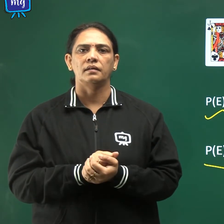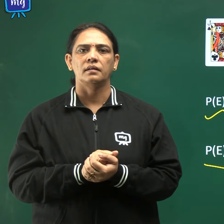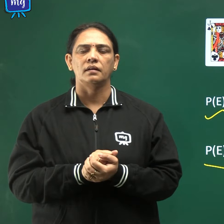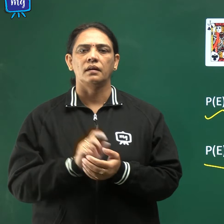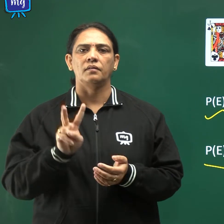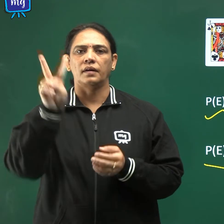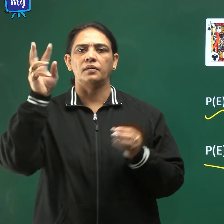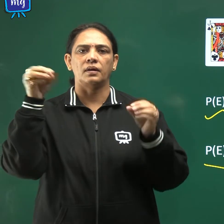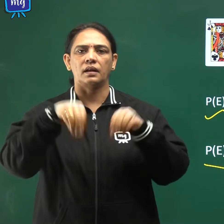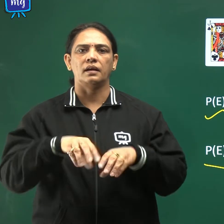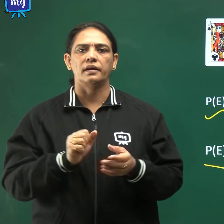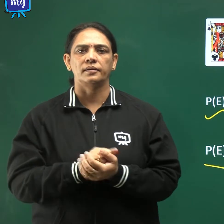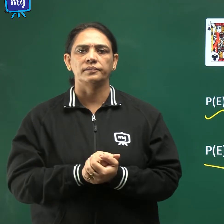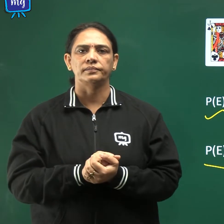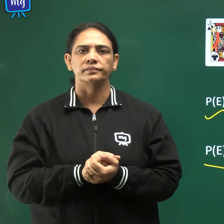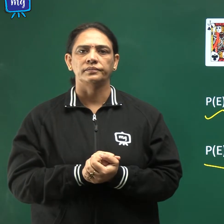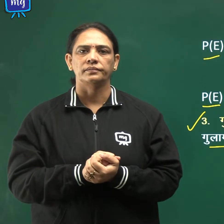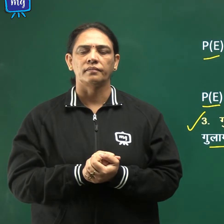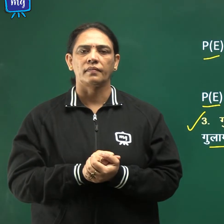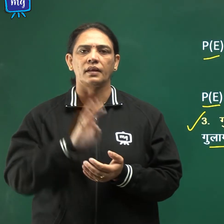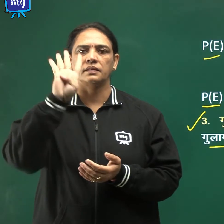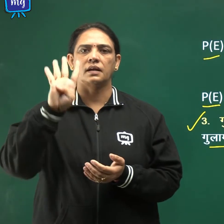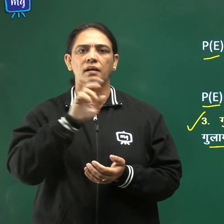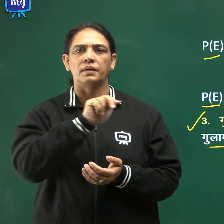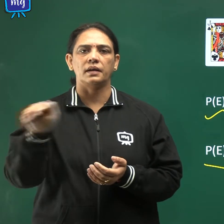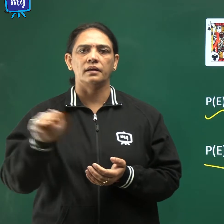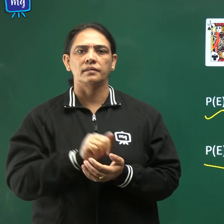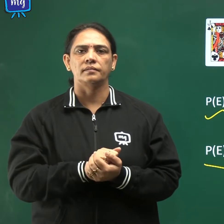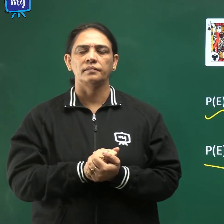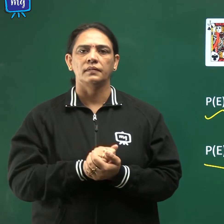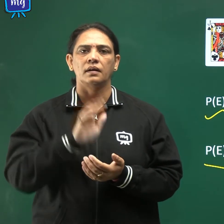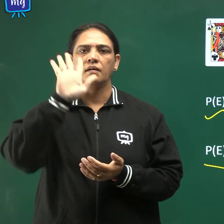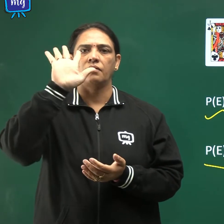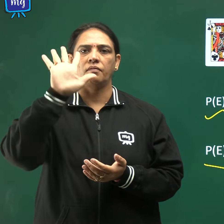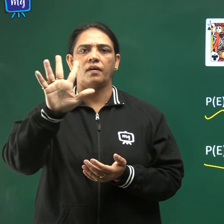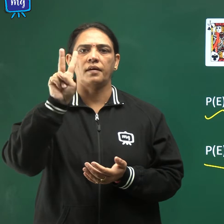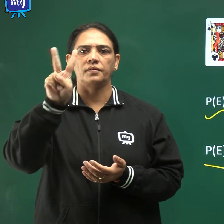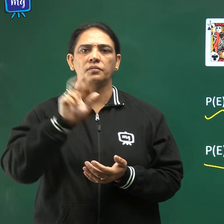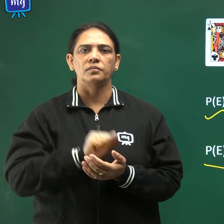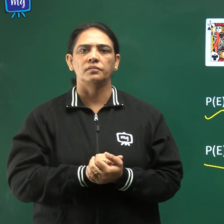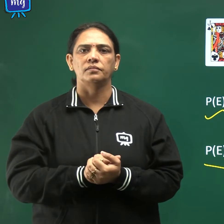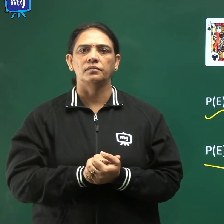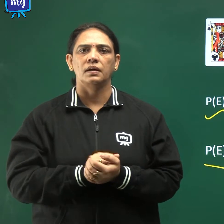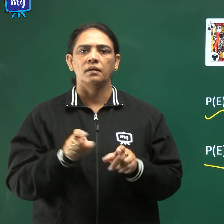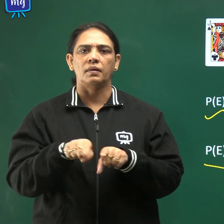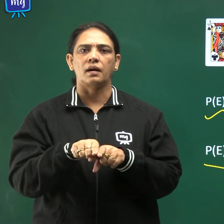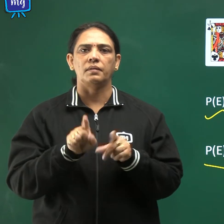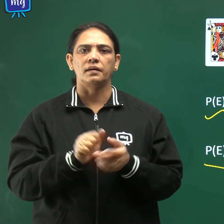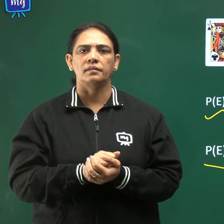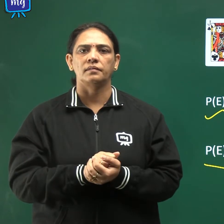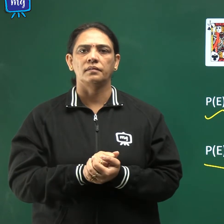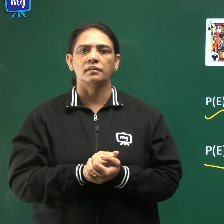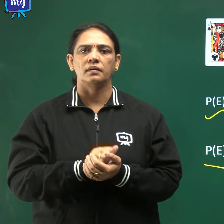की मांग रखेंगे 84 बैठे 152 के बराबर